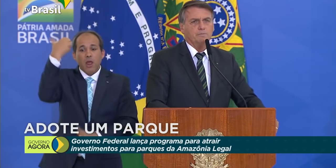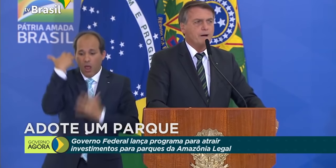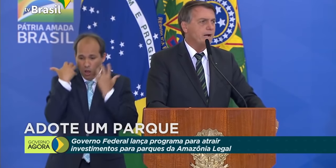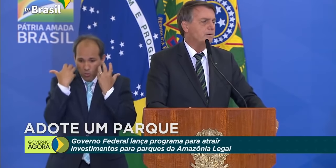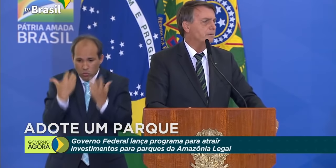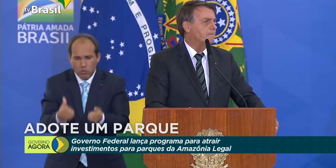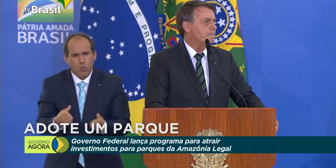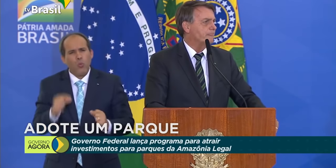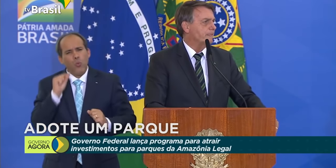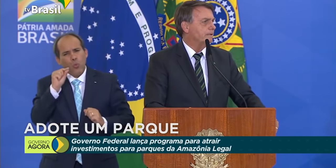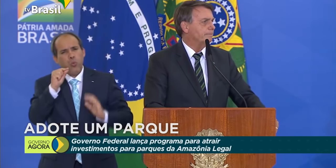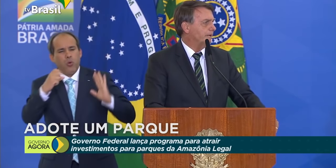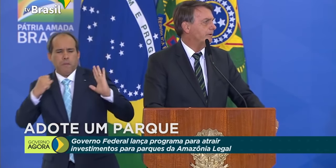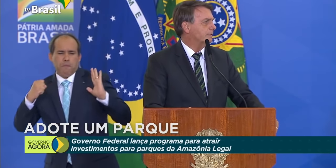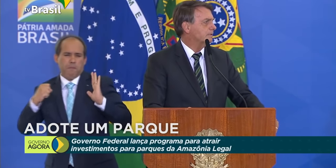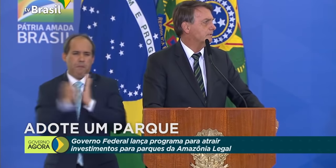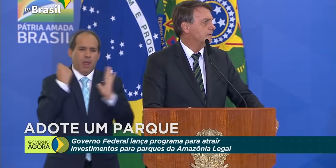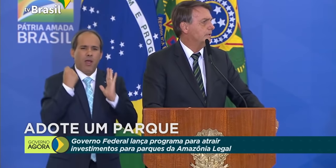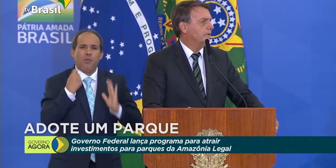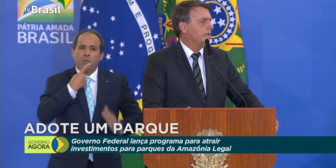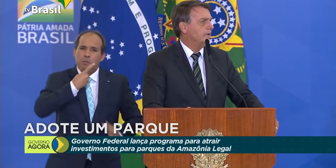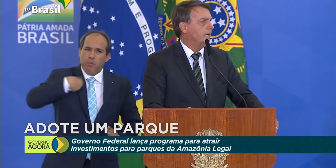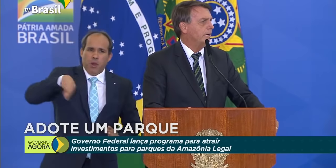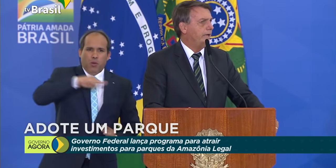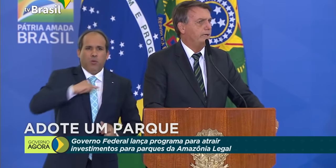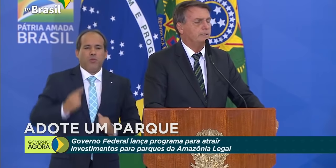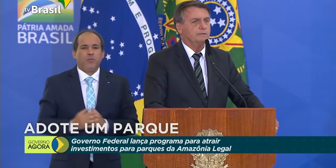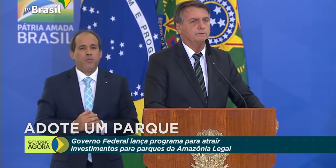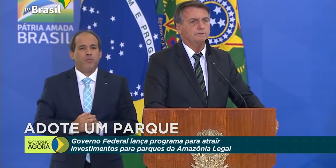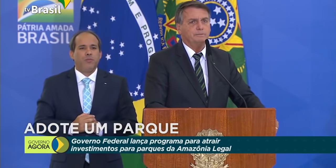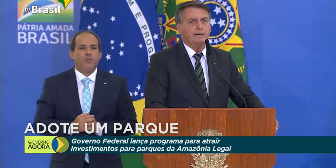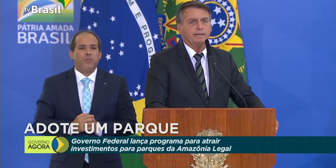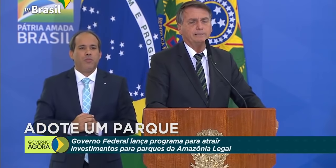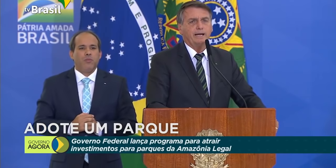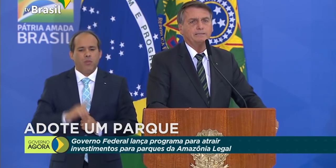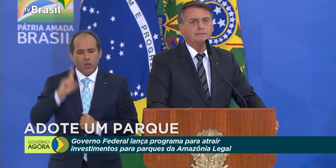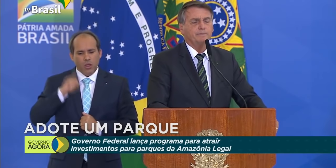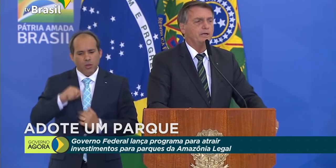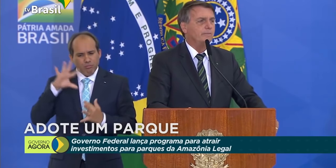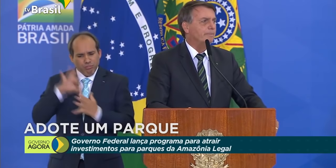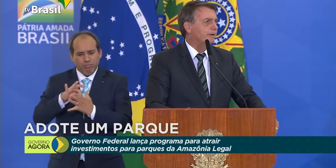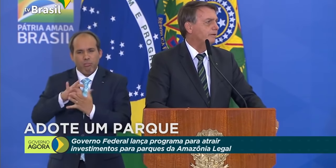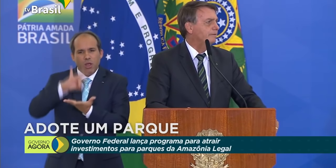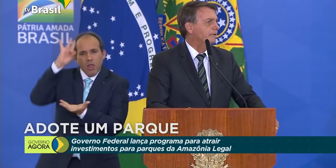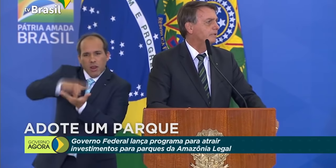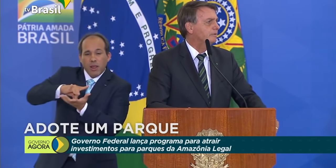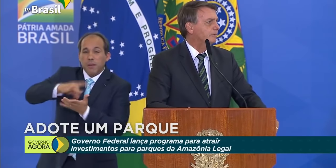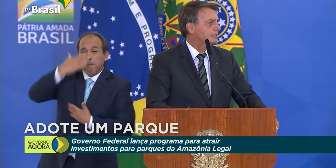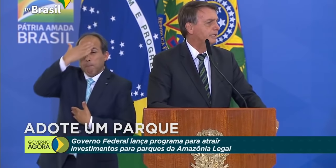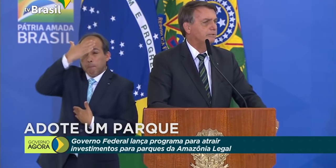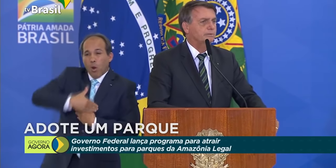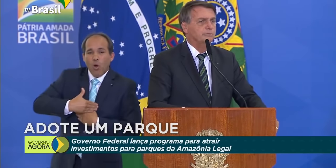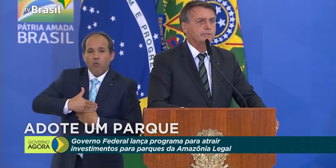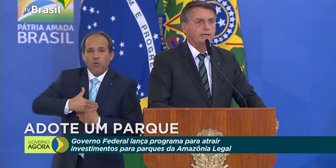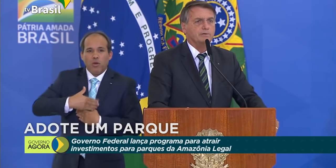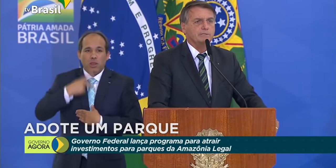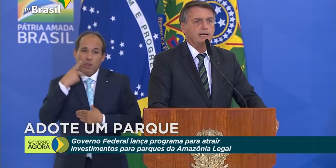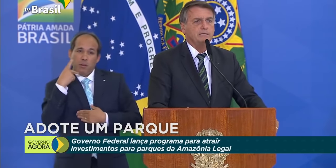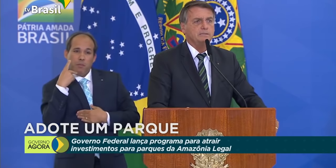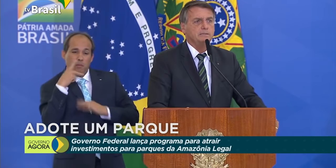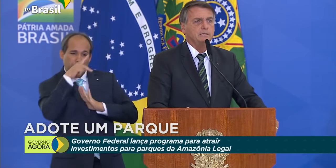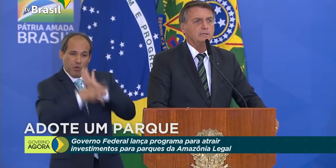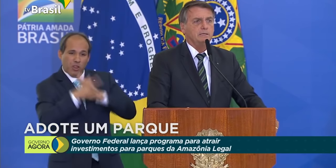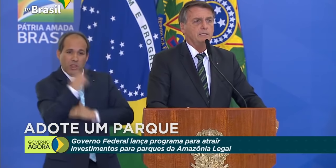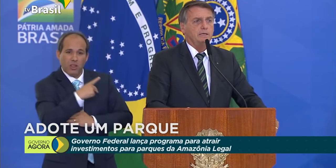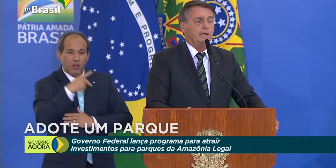é um Marco para nós é uma realidade é uma prova que o projeto